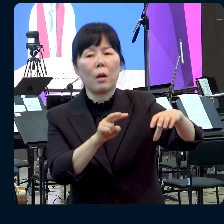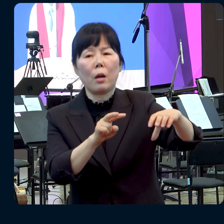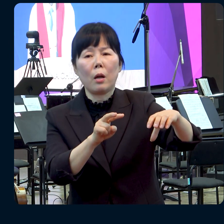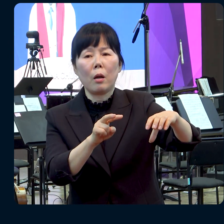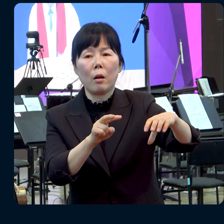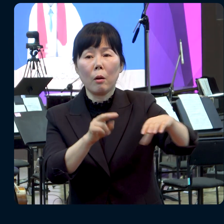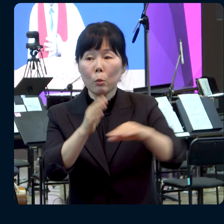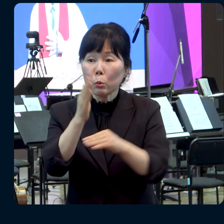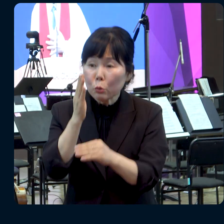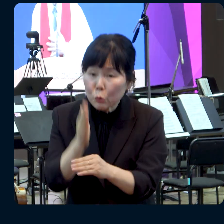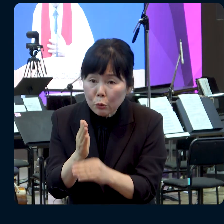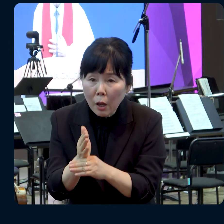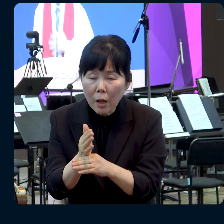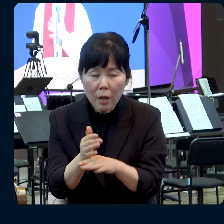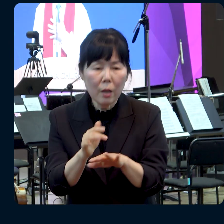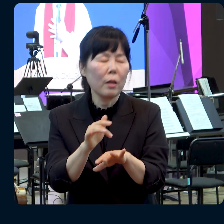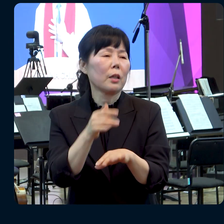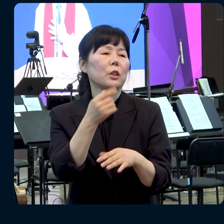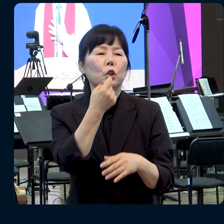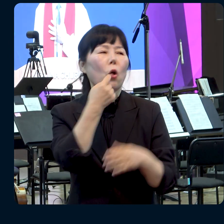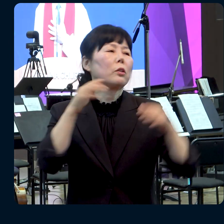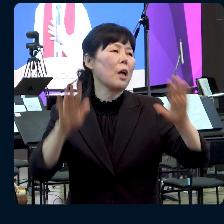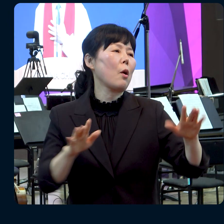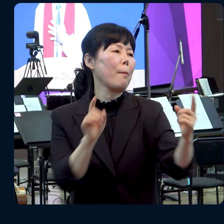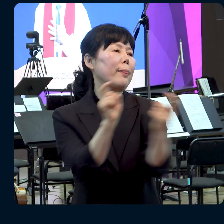그러던 중에 천사를 만난 것입니다.